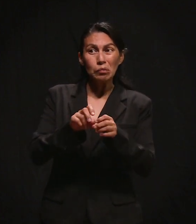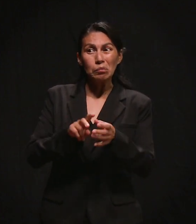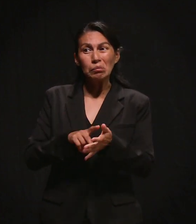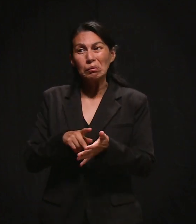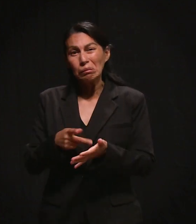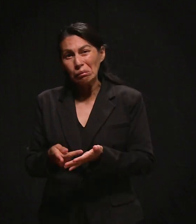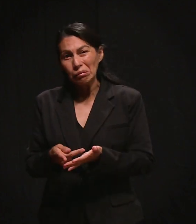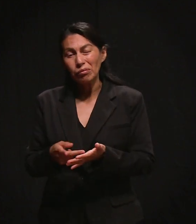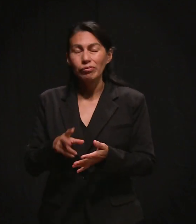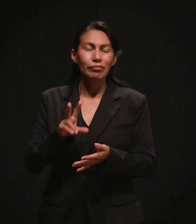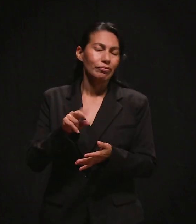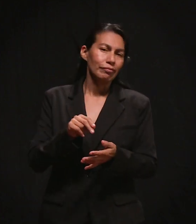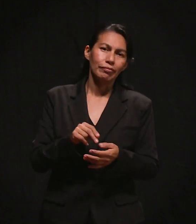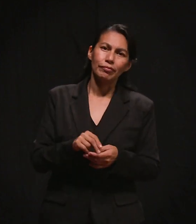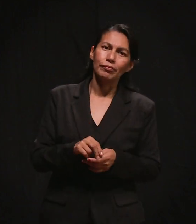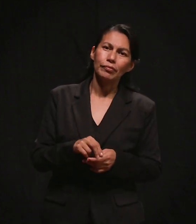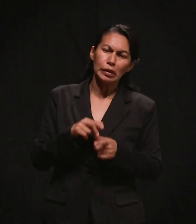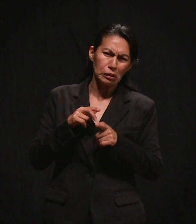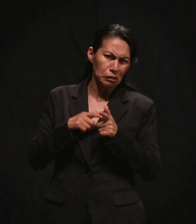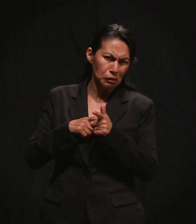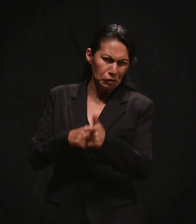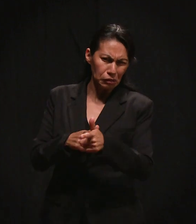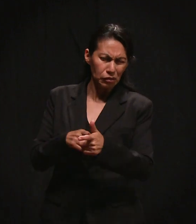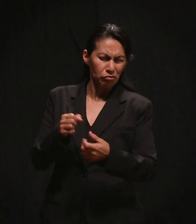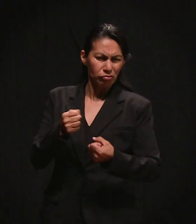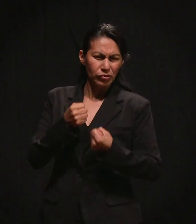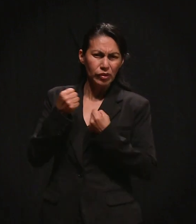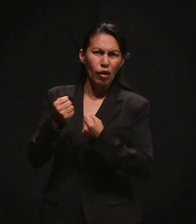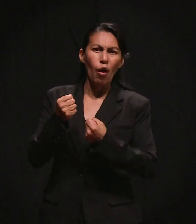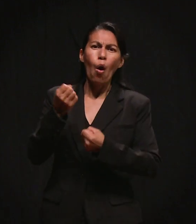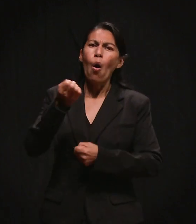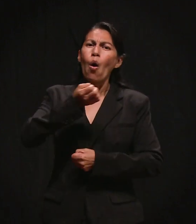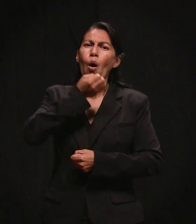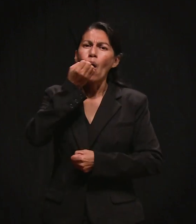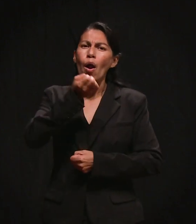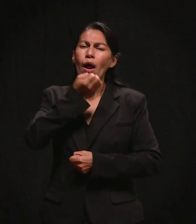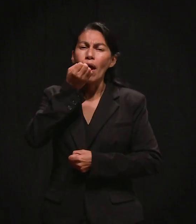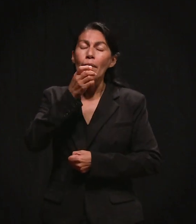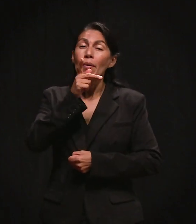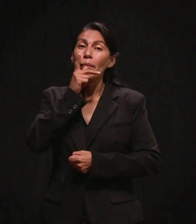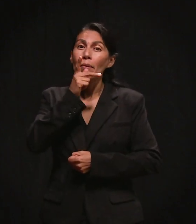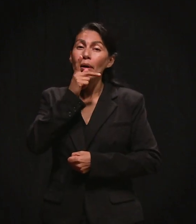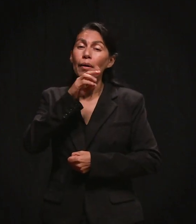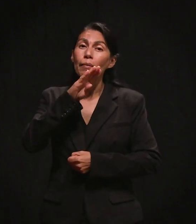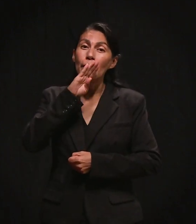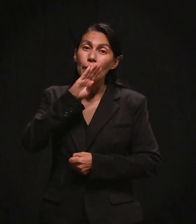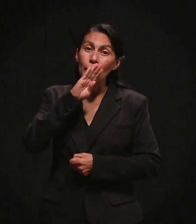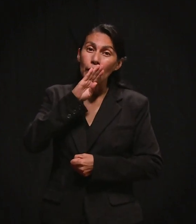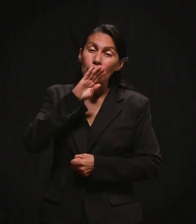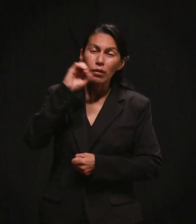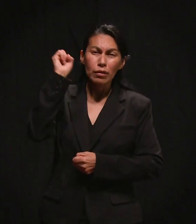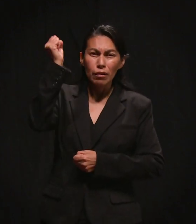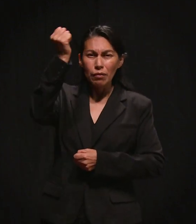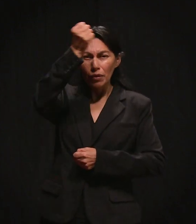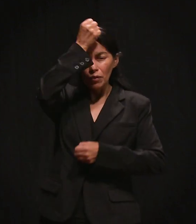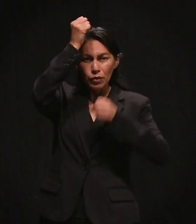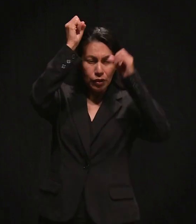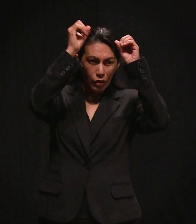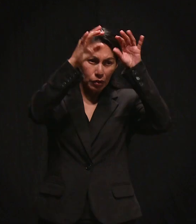firme y también orar por sus padres para que les dé mucha sabiduría para poder apoyarlo en su